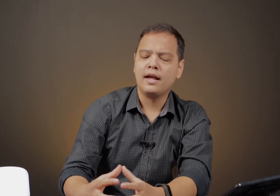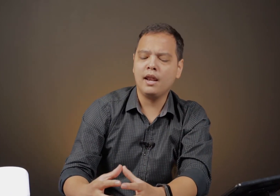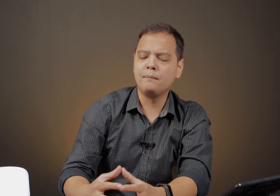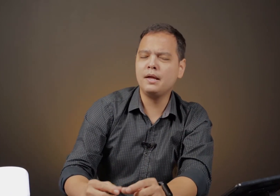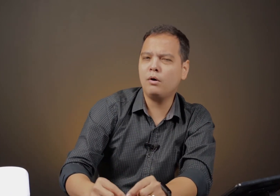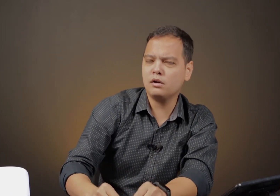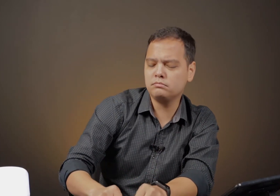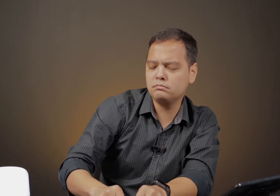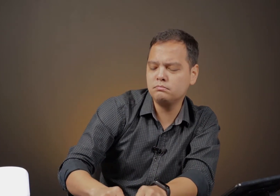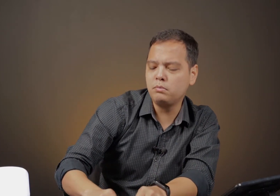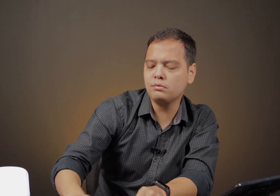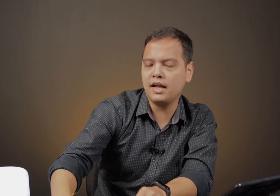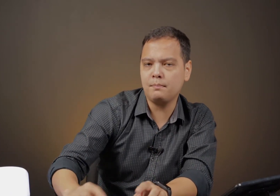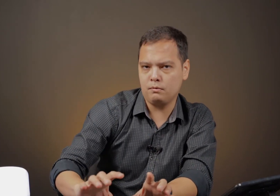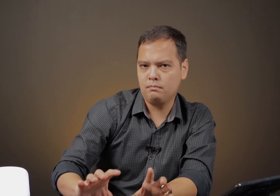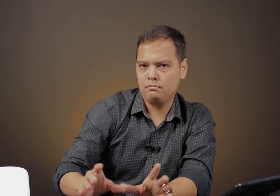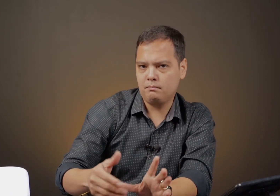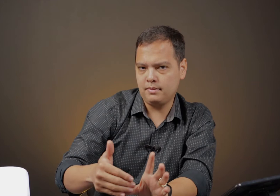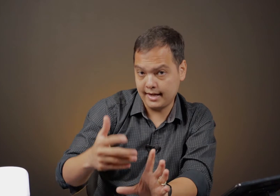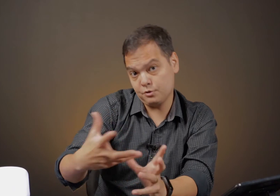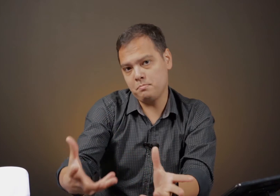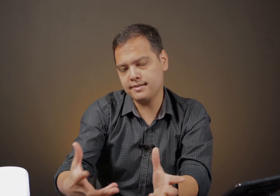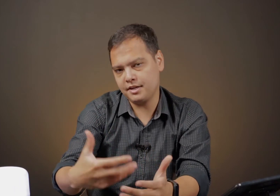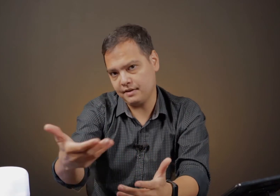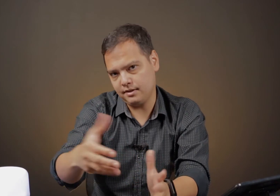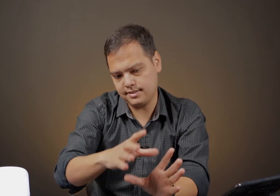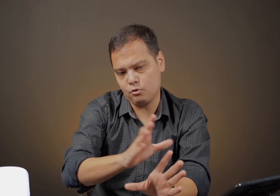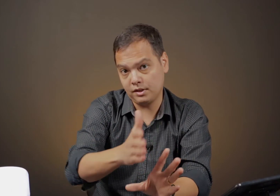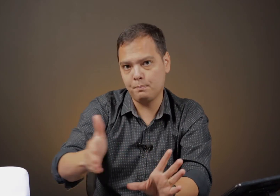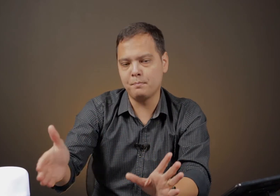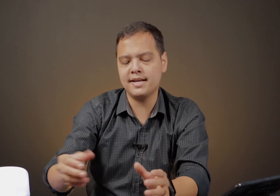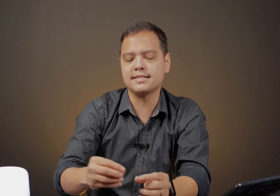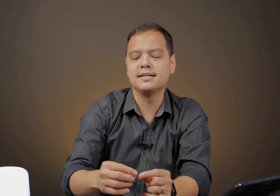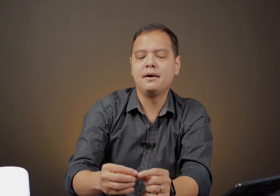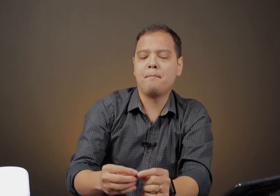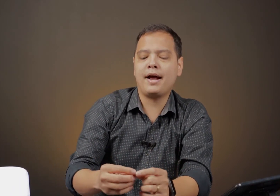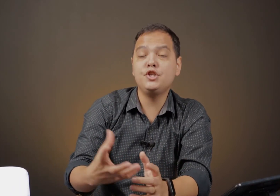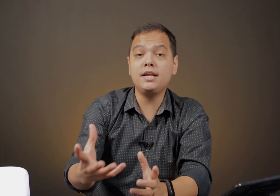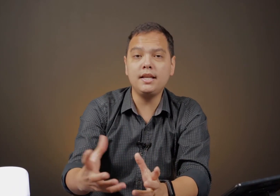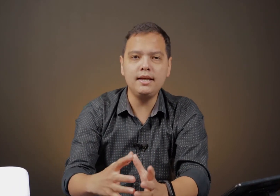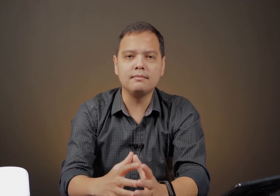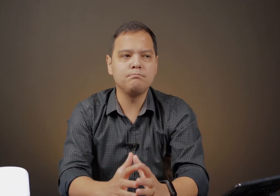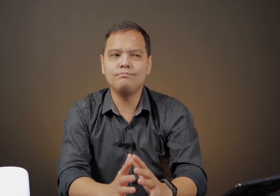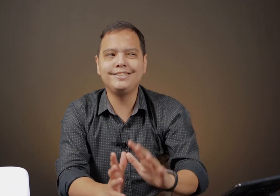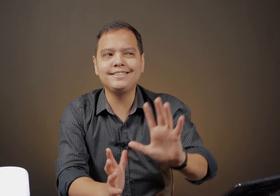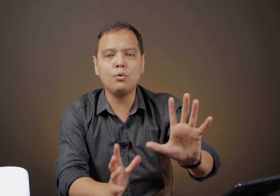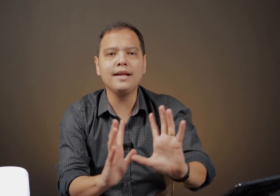ela demora um bom tempo, na questão de meses, né, que a gente está falando assim, contando por meses, para adquirir de 50 a